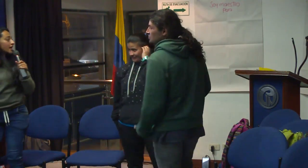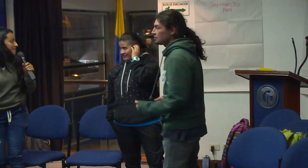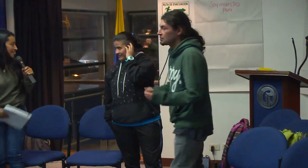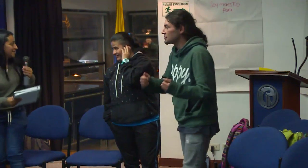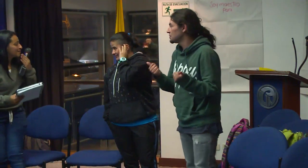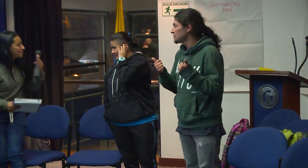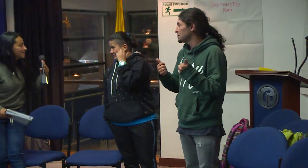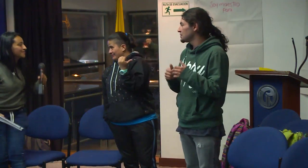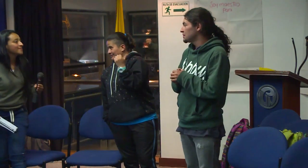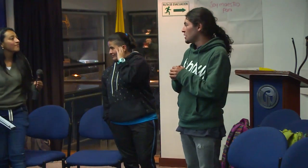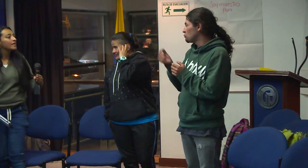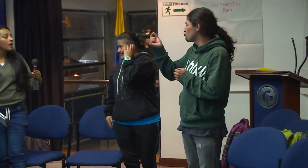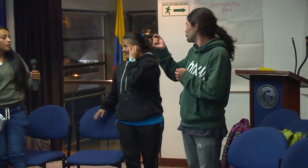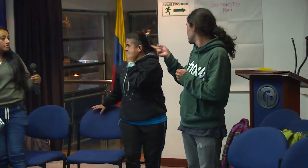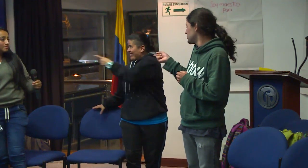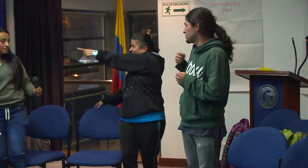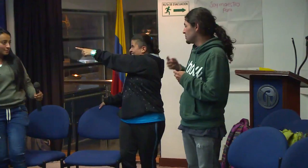Gracias.